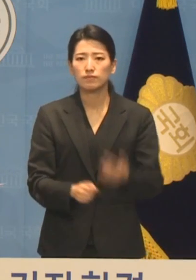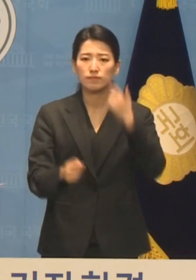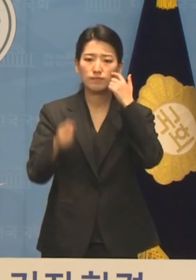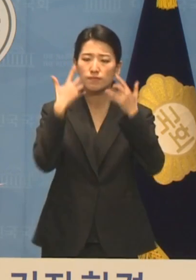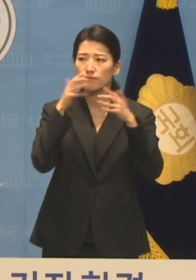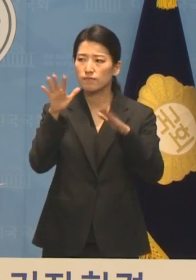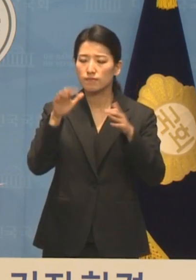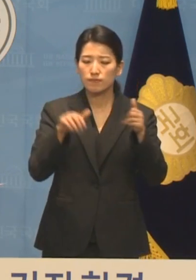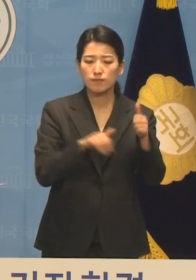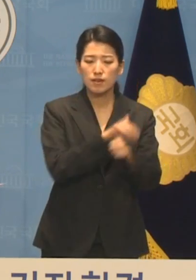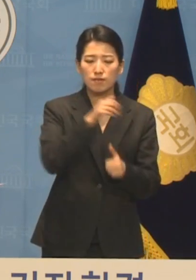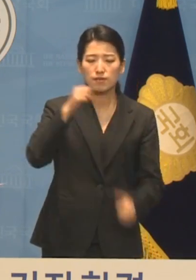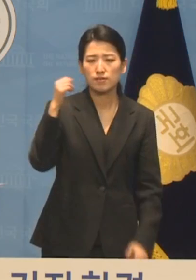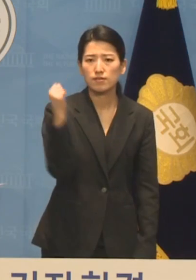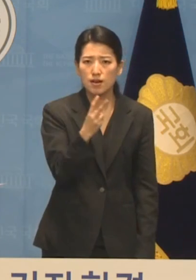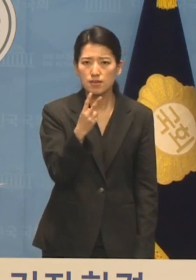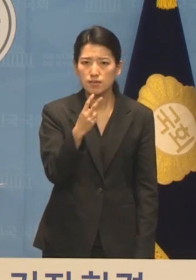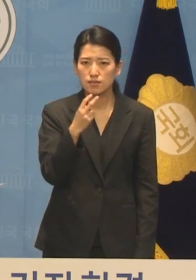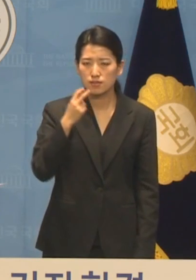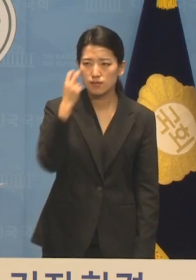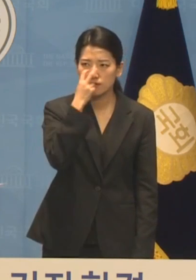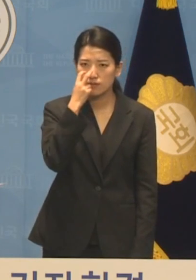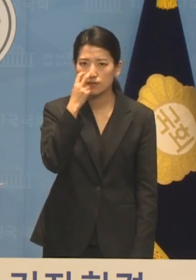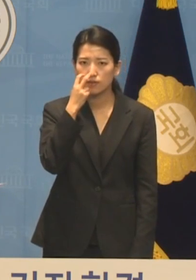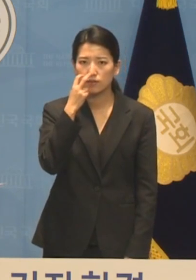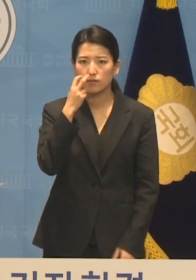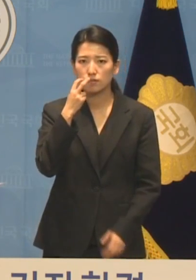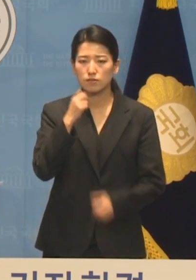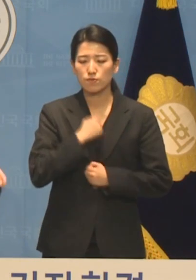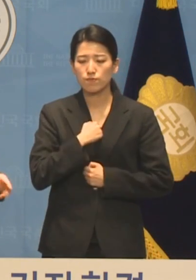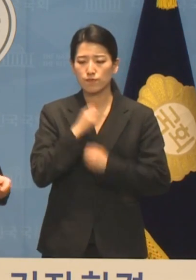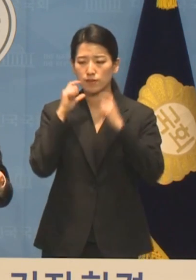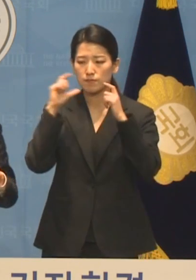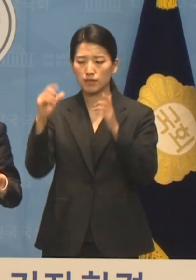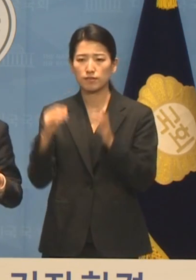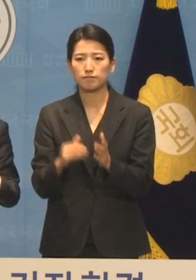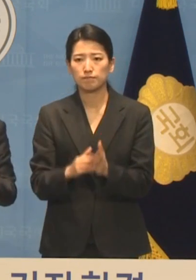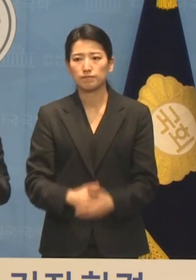이 상황에 대해서 경고하는 바입니다.